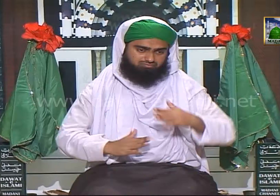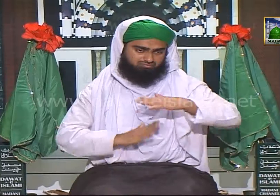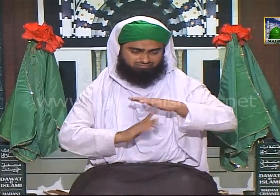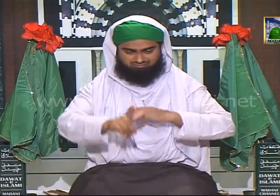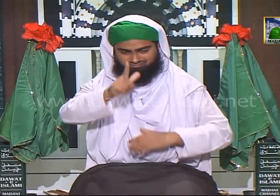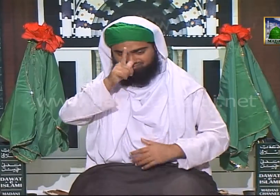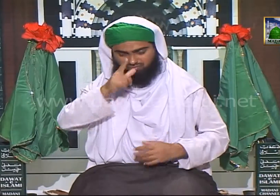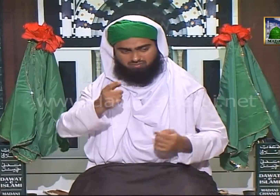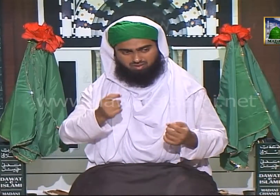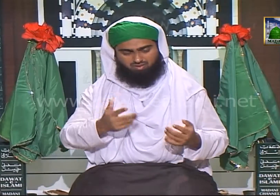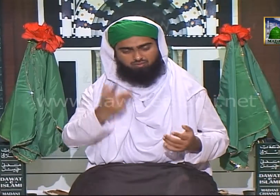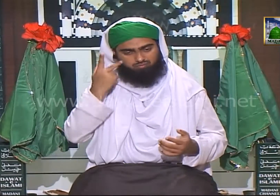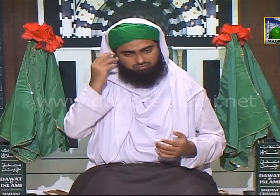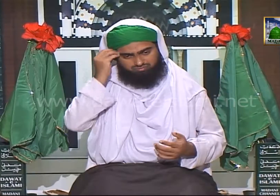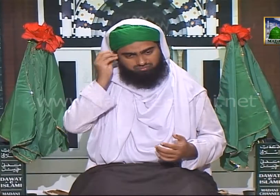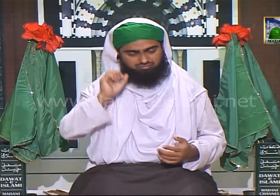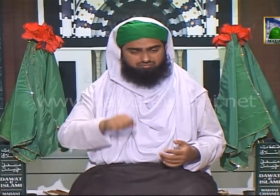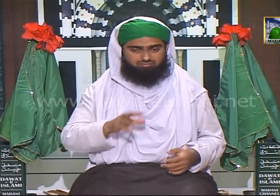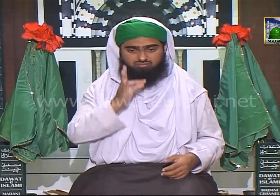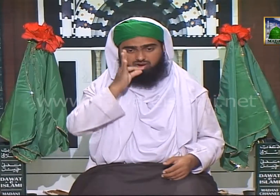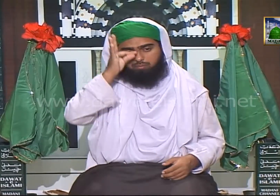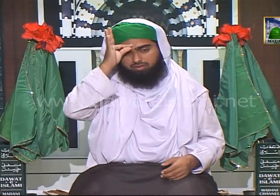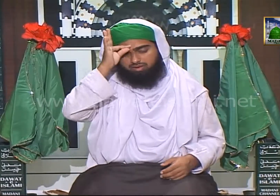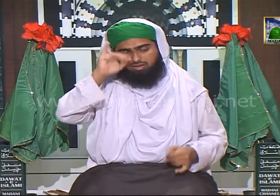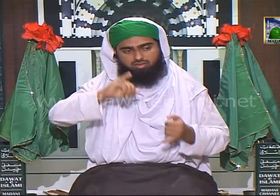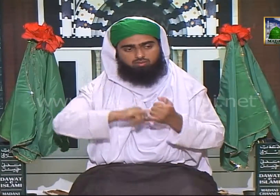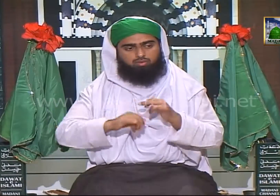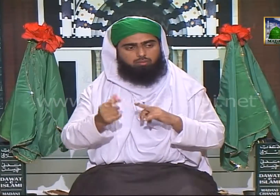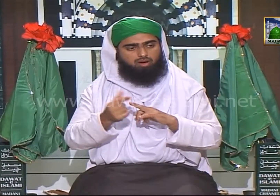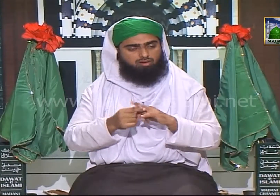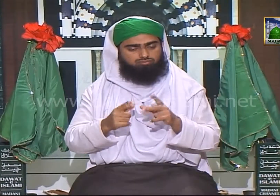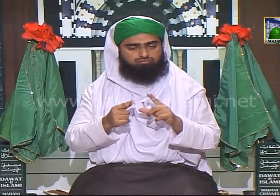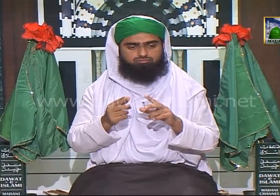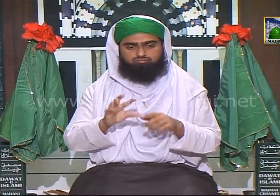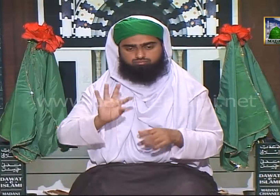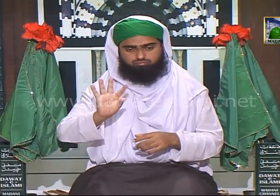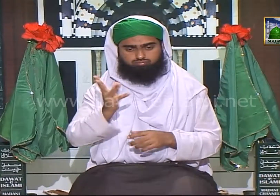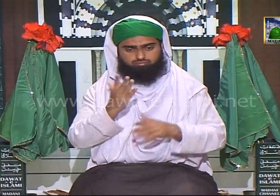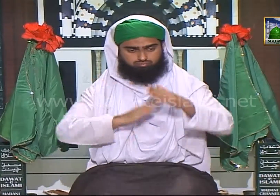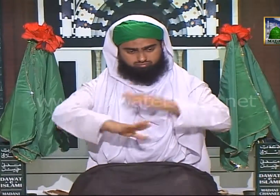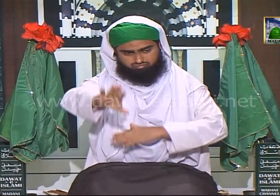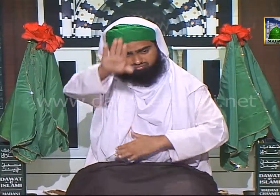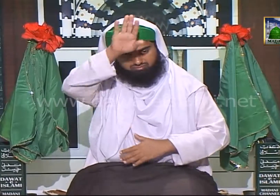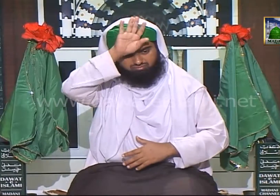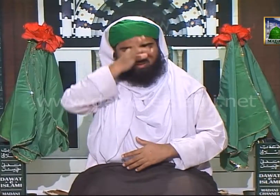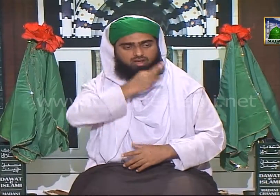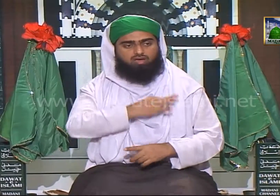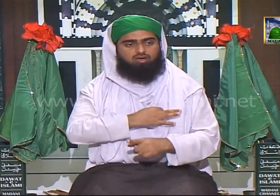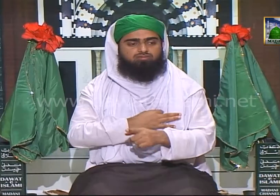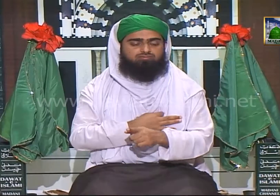کسی کو کرسی مل جائے, ذرا نمایاں کرسی مل جائے, سمجھدار. لیکن سلیمان علیہ السلام جن کو اتنی بڑی حکومت ملی ہوئی ہے, ان